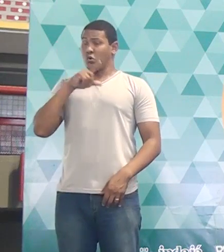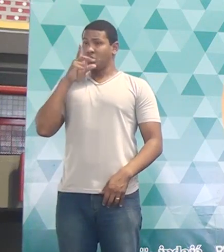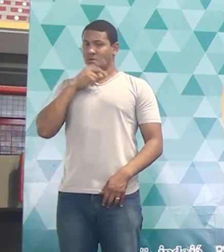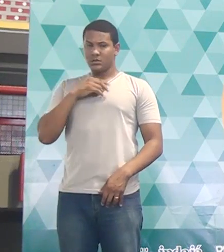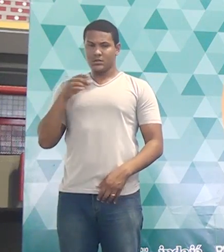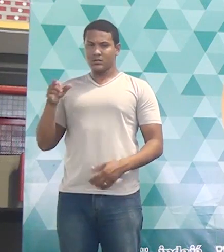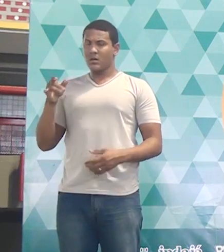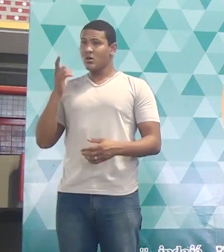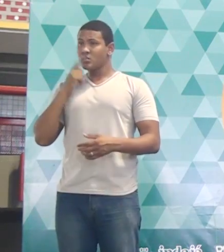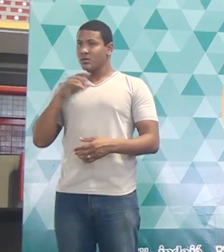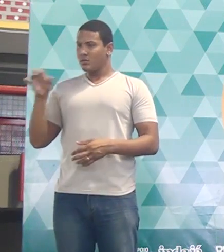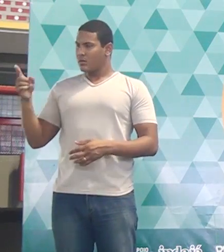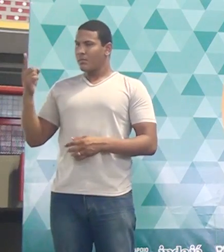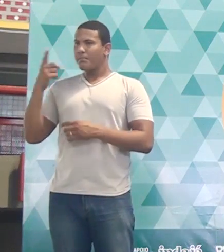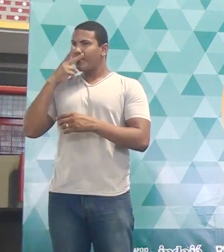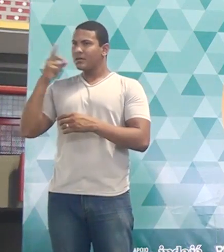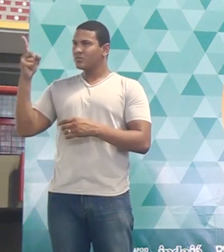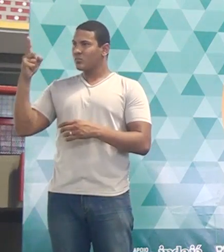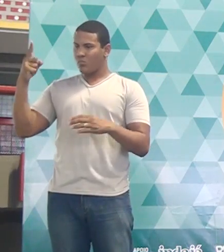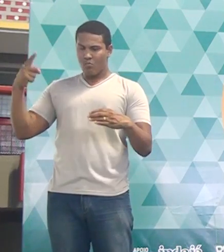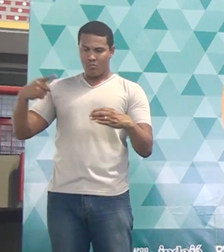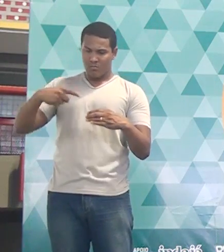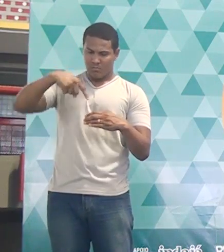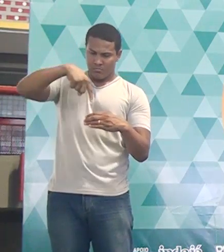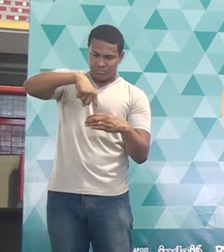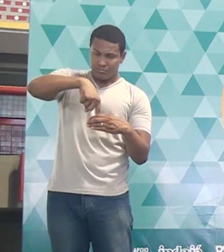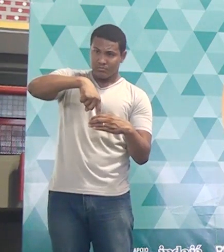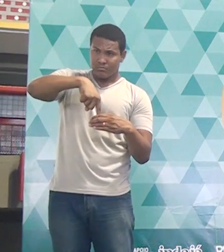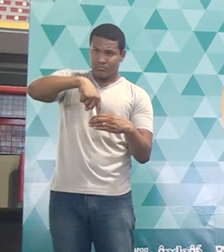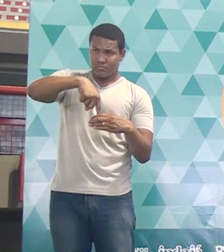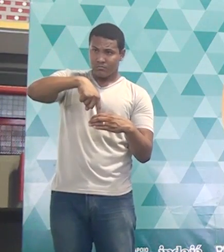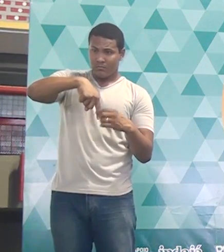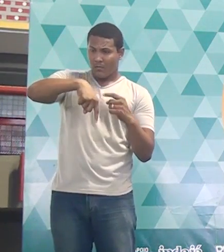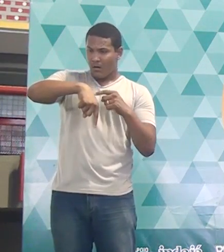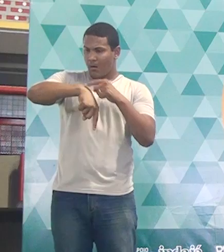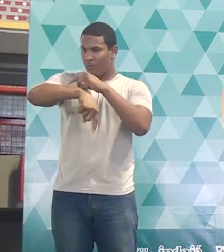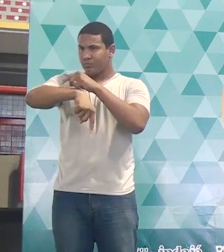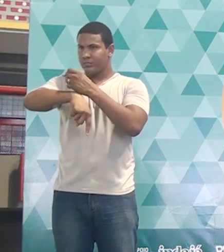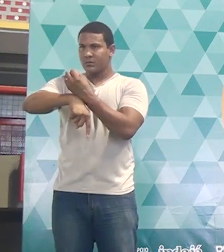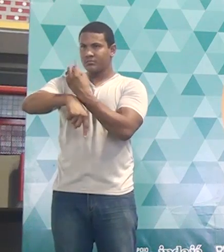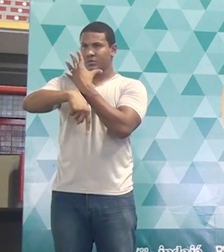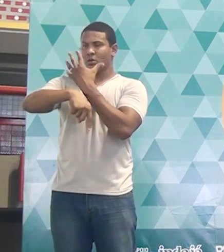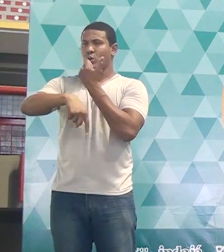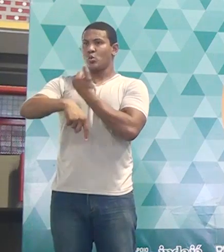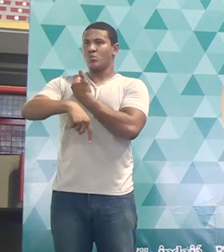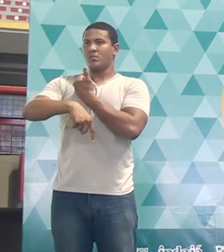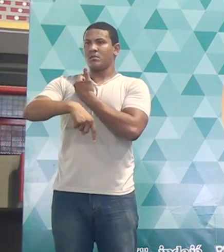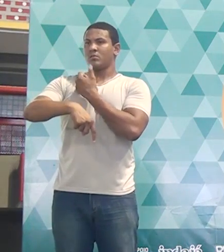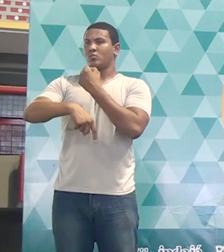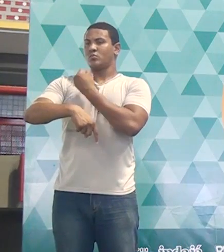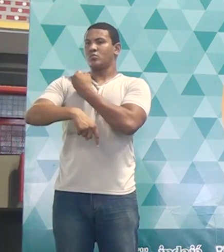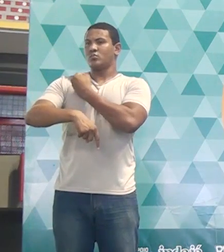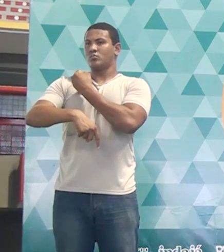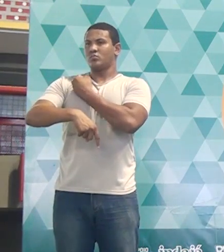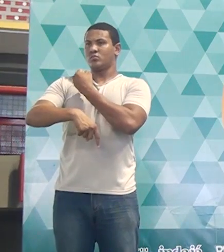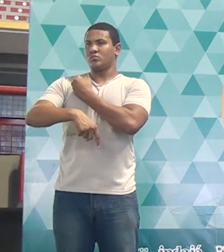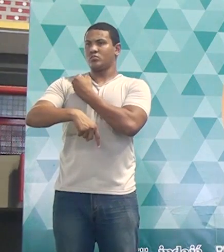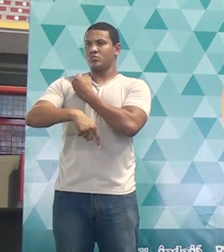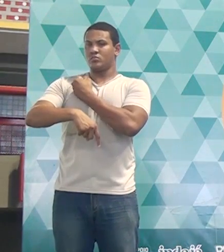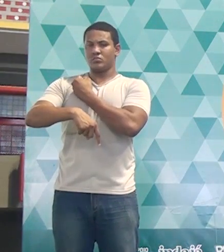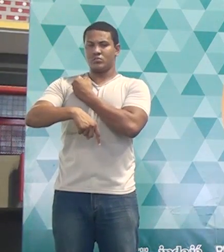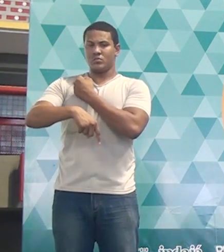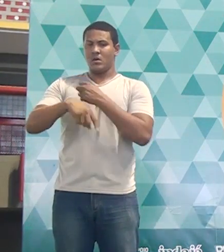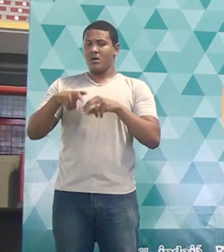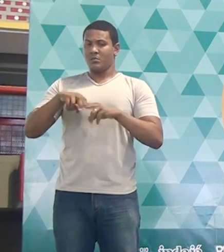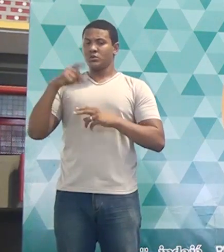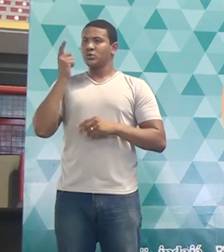dentro da solução e aparece no visor um número, que vai de 1 a 14. Dependendo do valor, você sabe se aquele material é ácido ou básico.